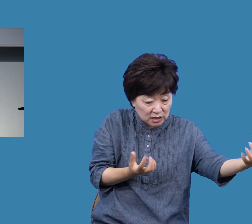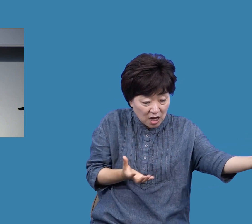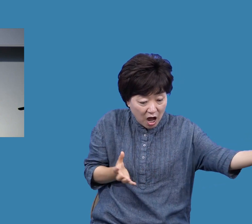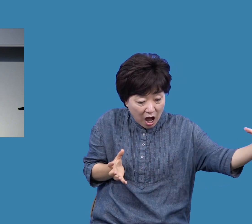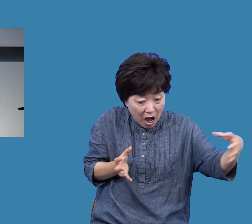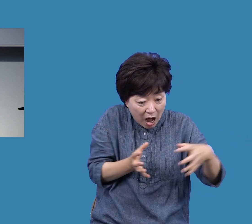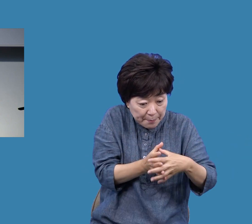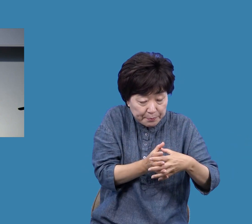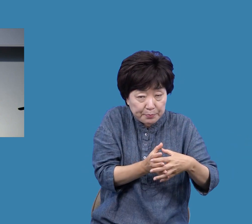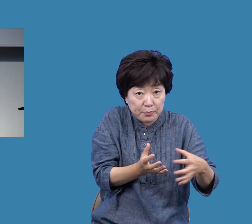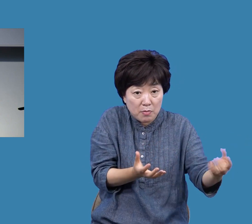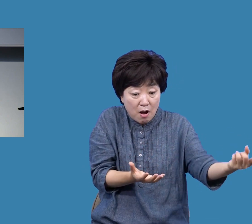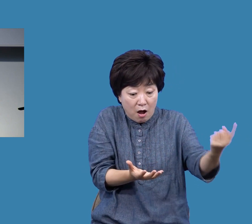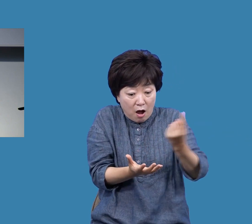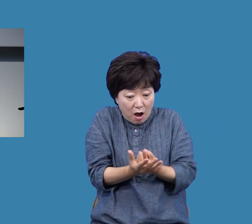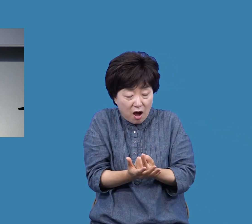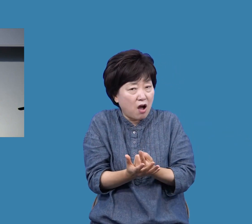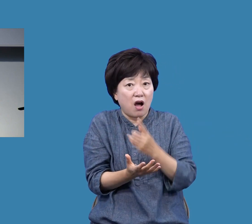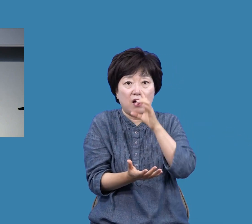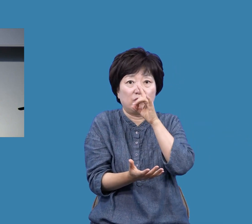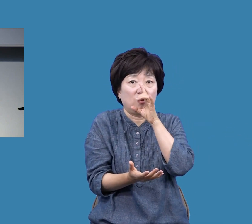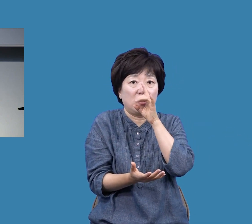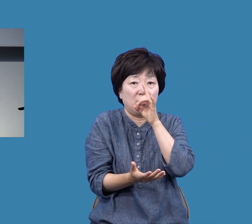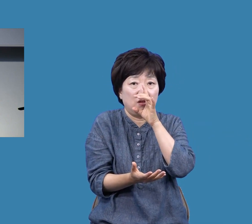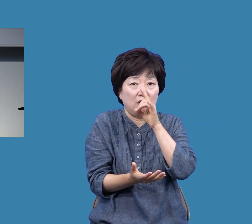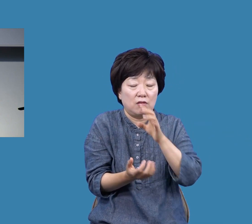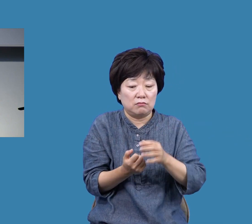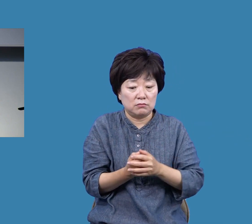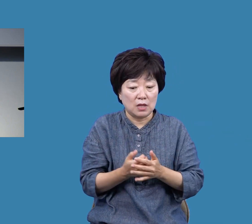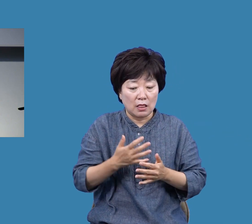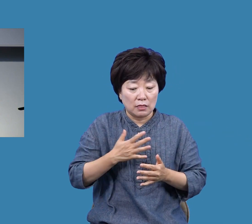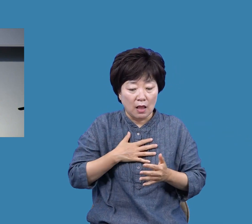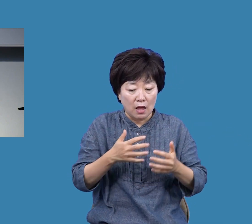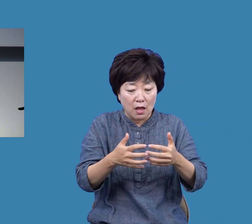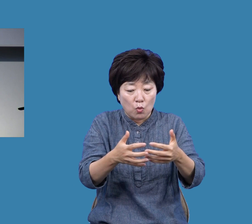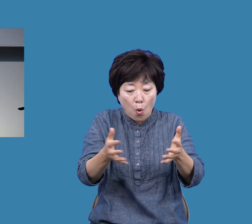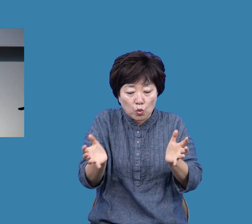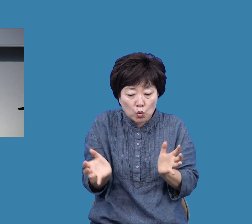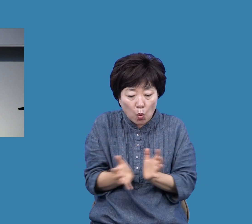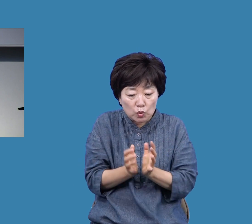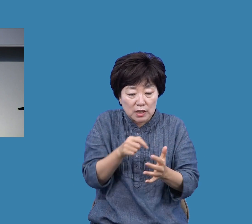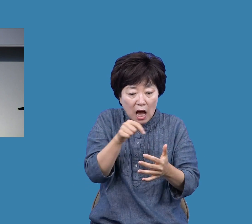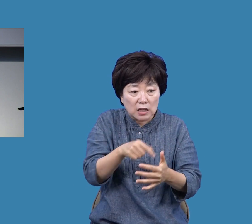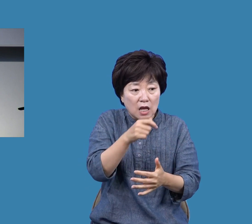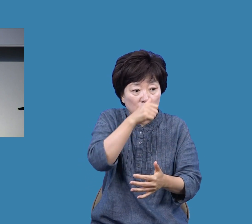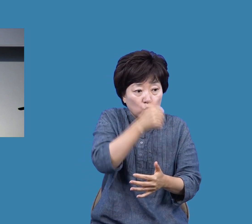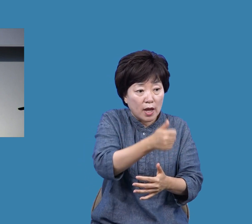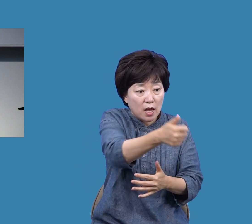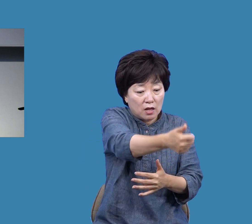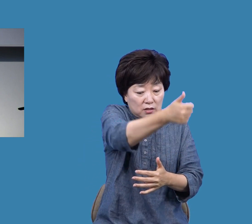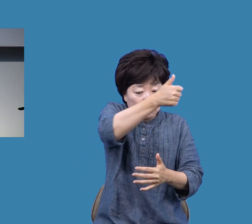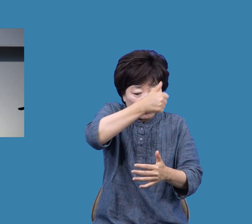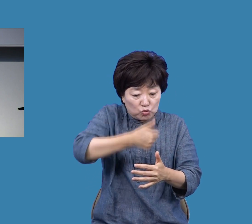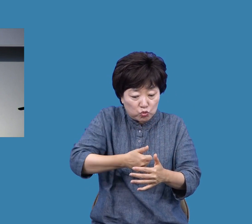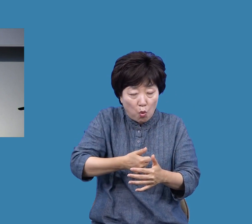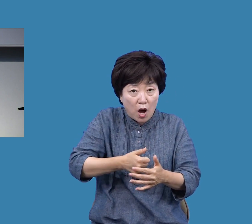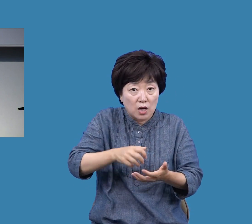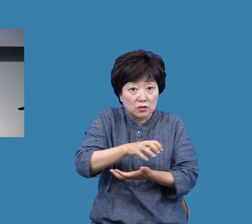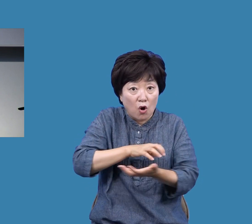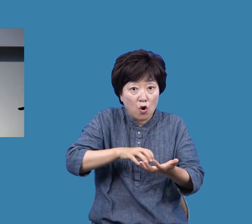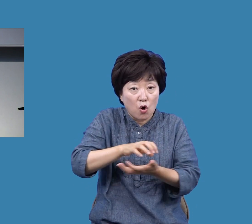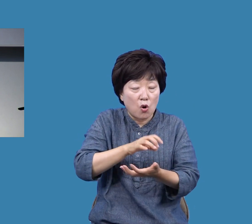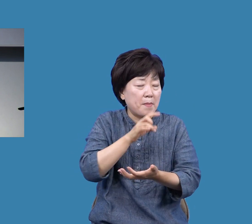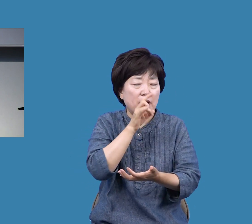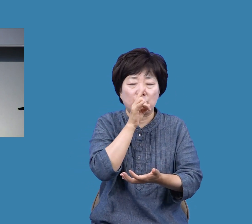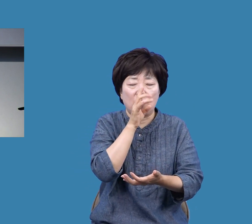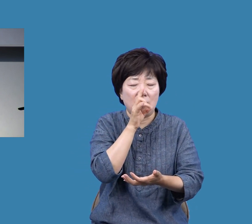영의 반영체인 공동체는 죄하고 섞일 수가 없어요. 섞이면 안 되는 거예요. 이게 연결되어